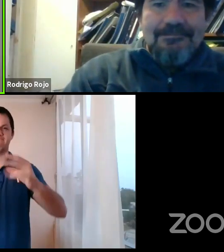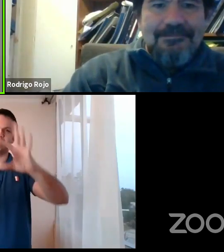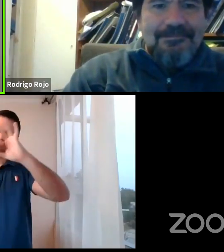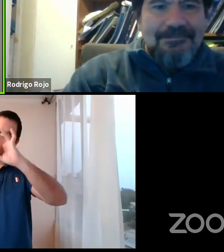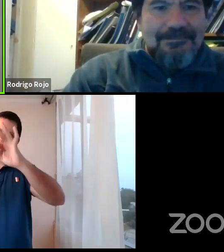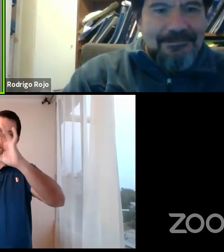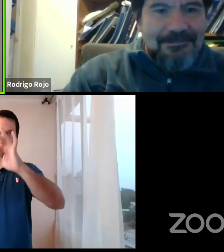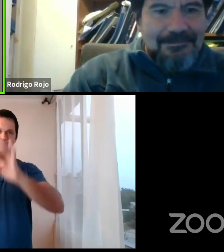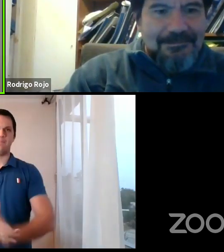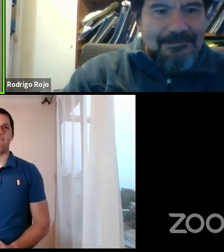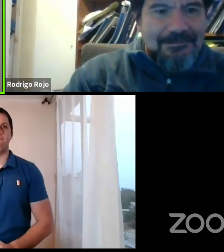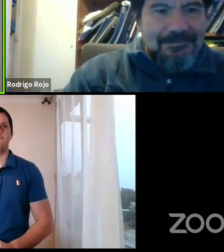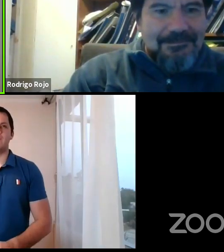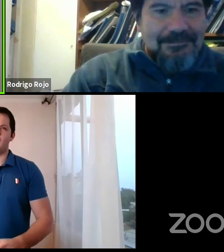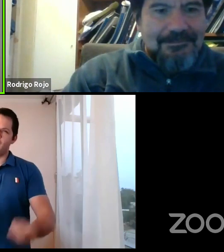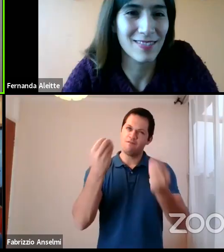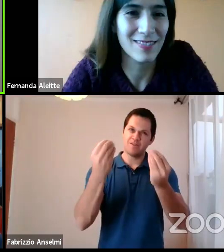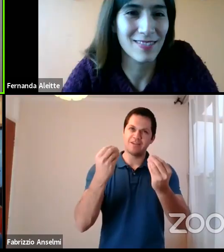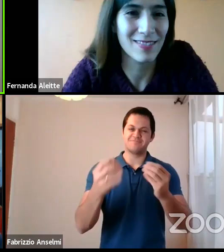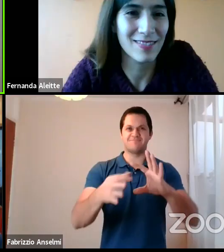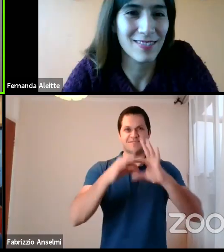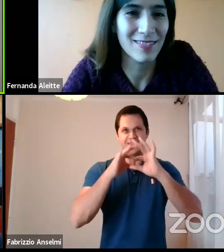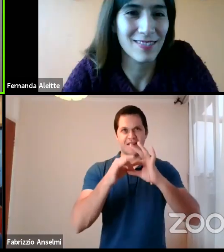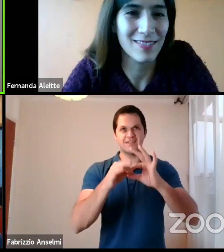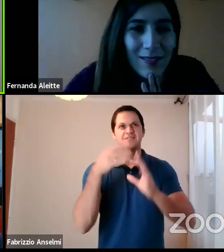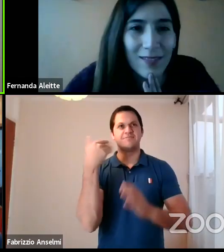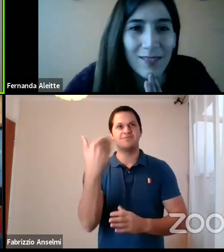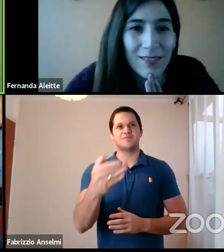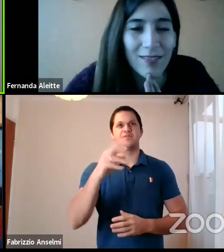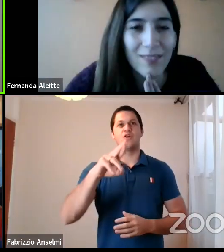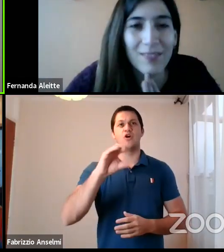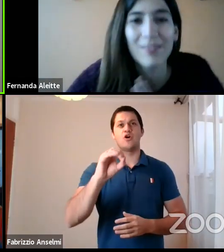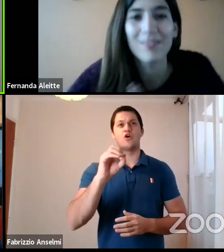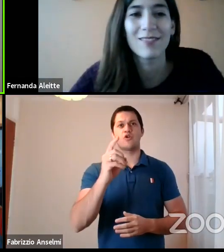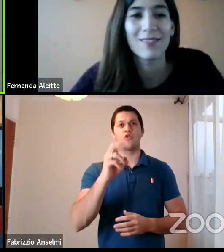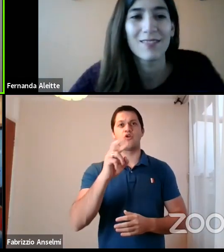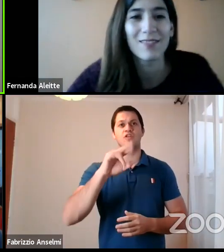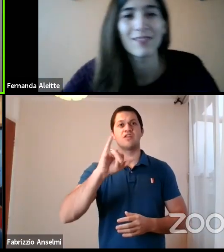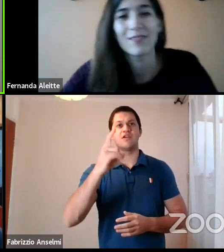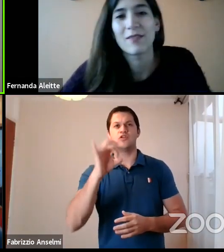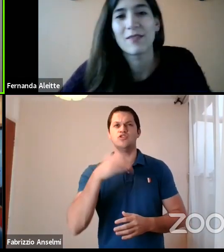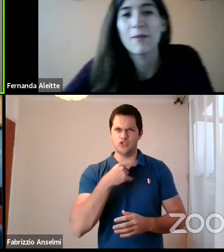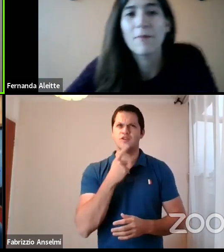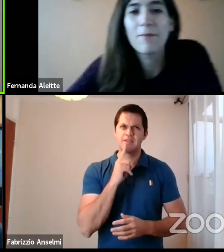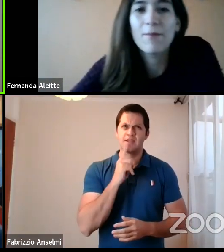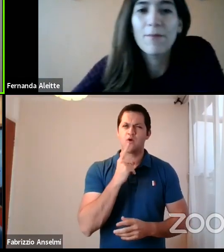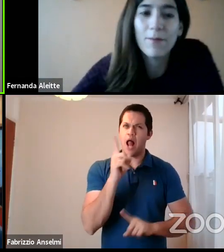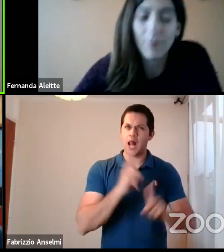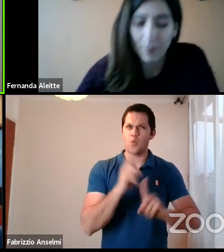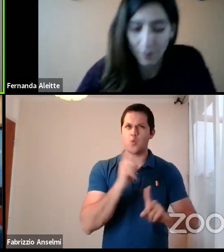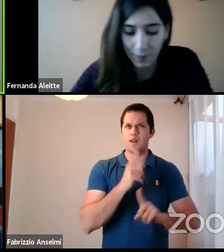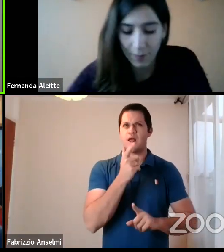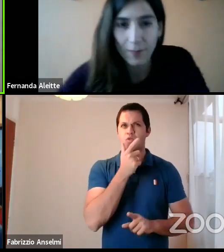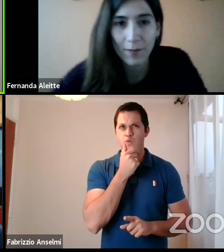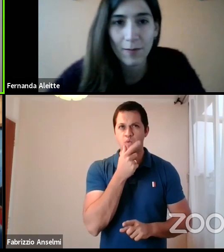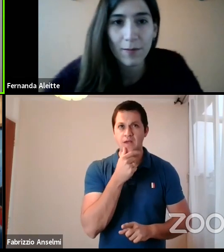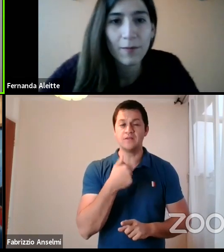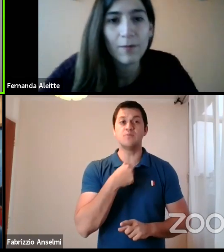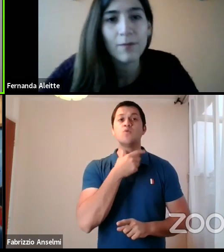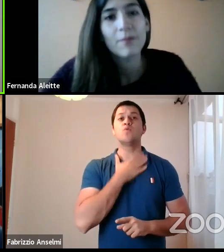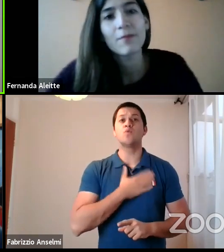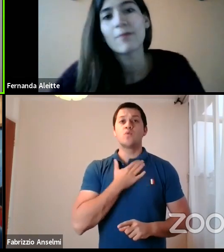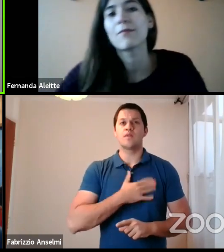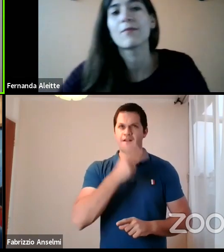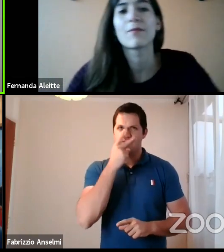Buenísimo. Muchísimas gracias, Rodrigo. Espero que hayan quedado algunas dudas. Yo tengo algunas. Sobre todo, me gustaría poder ver cómo los documentos, pero